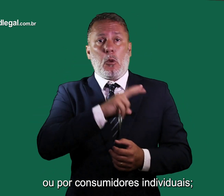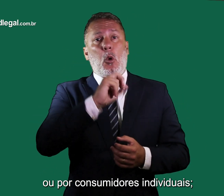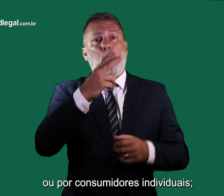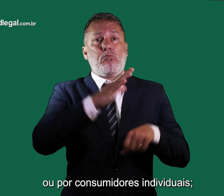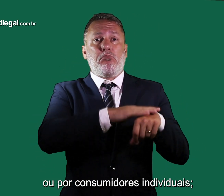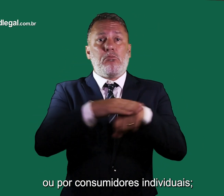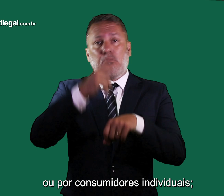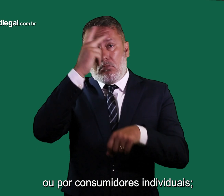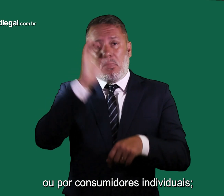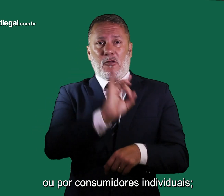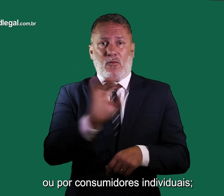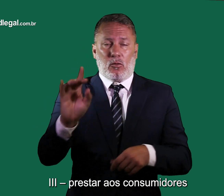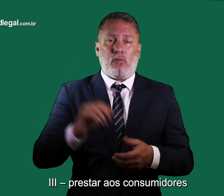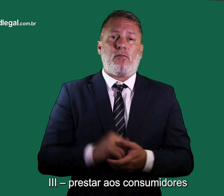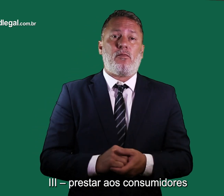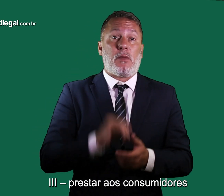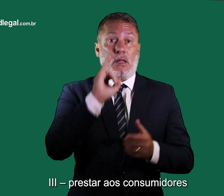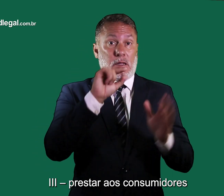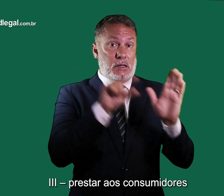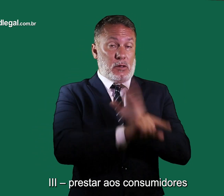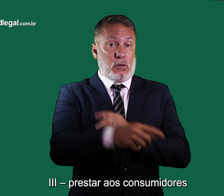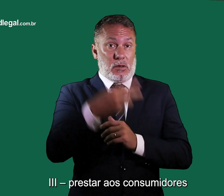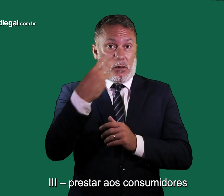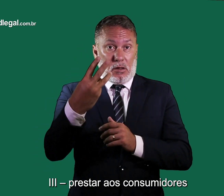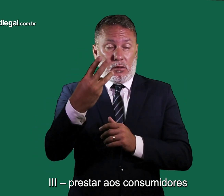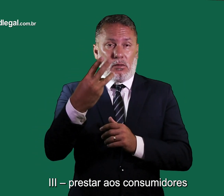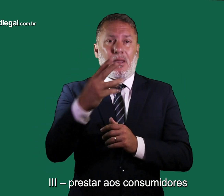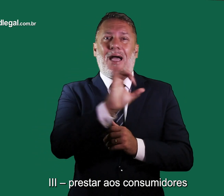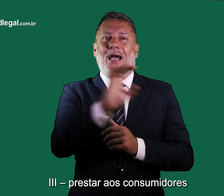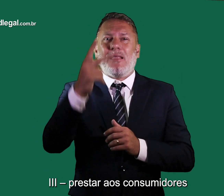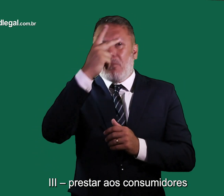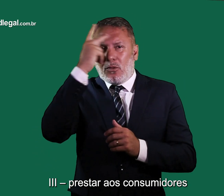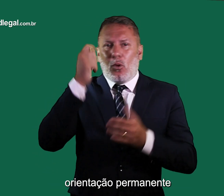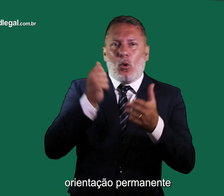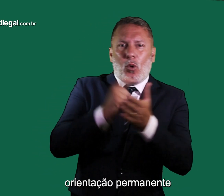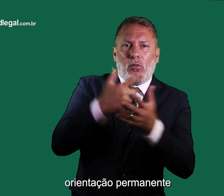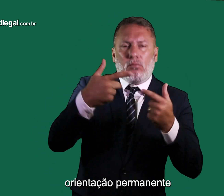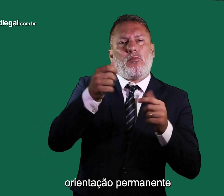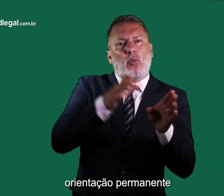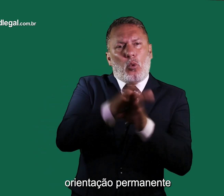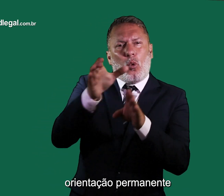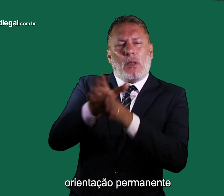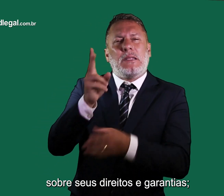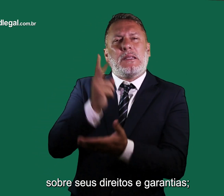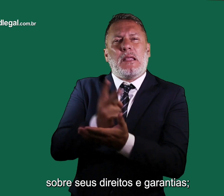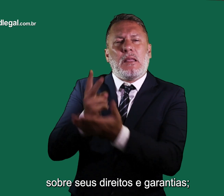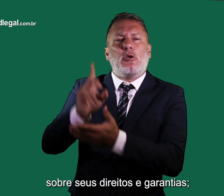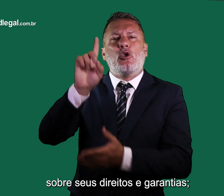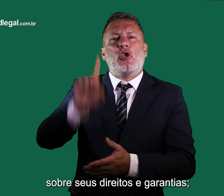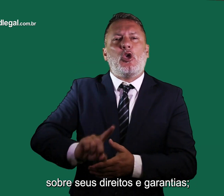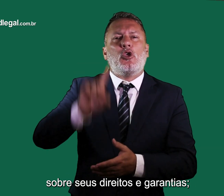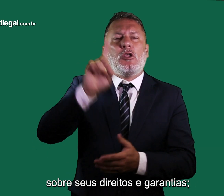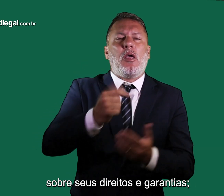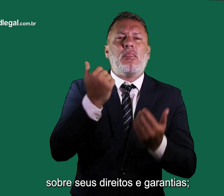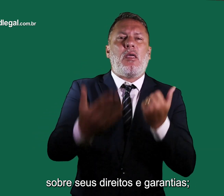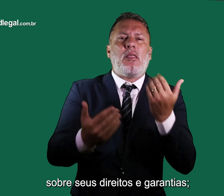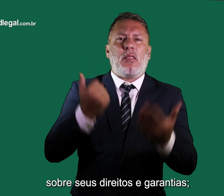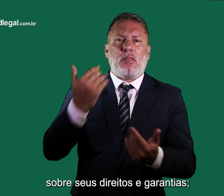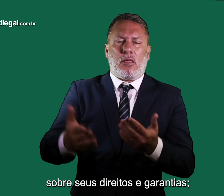consumidores individuais. Inciso 3. Prestar aos consumidores orientação permanente sobre seus direitos e garantias.